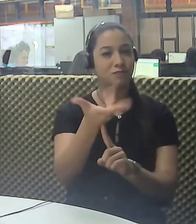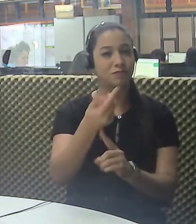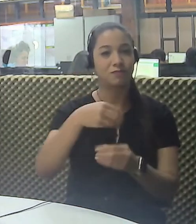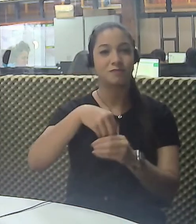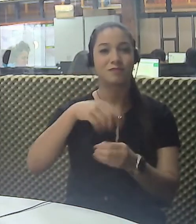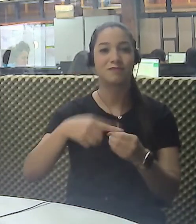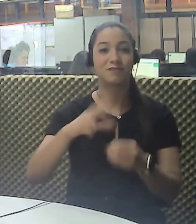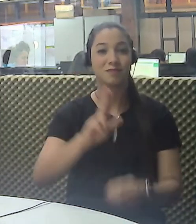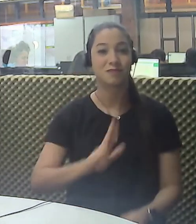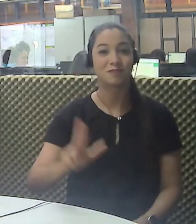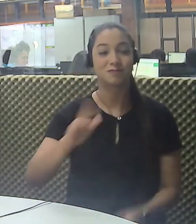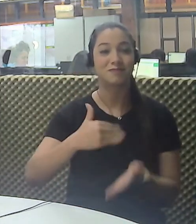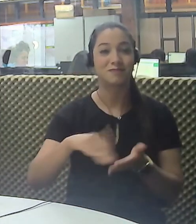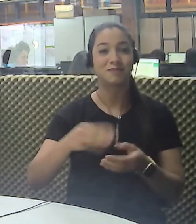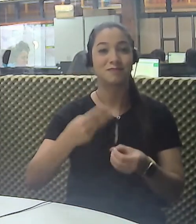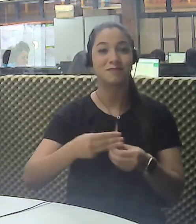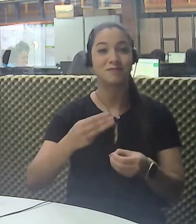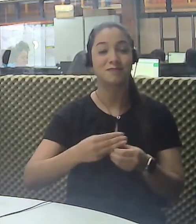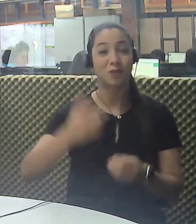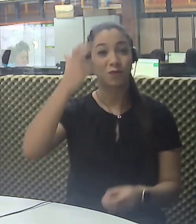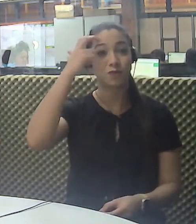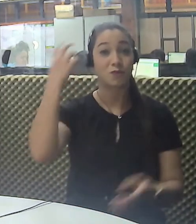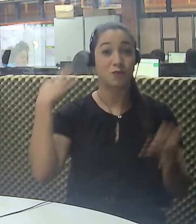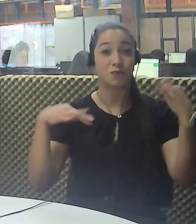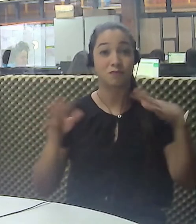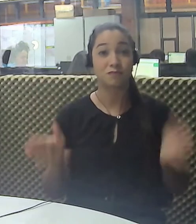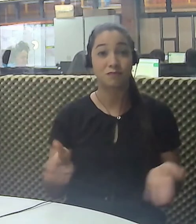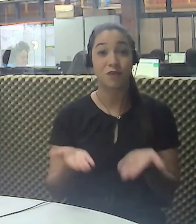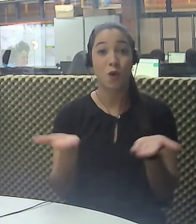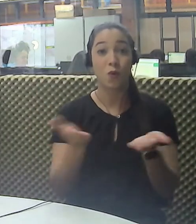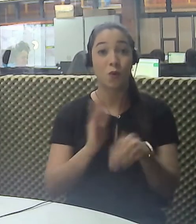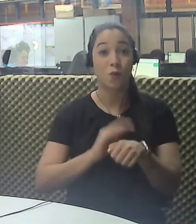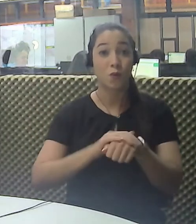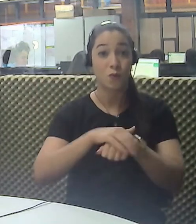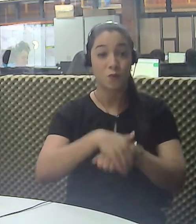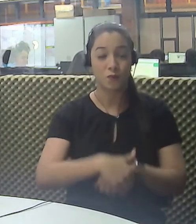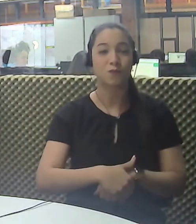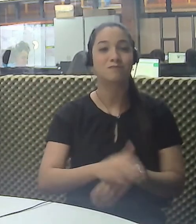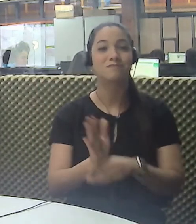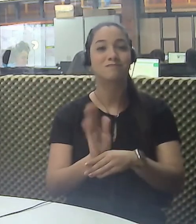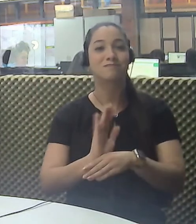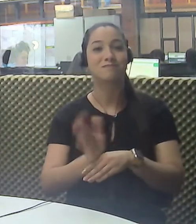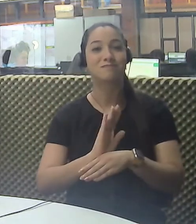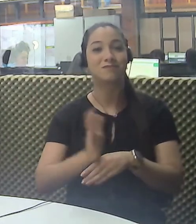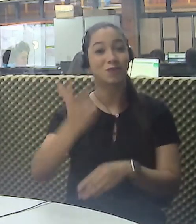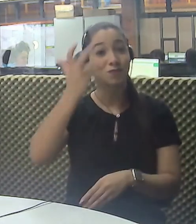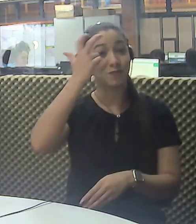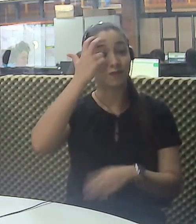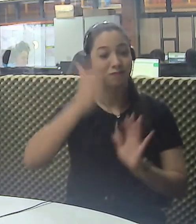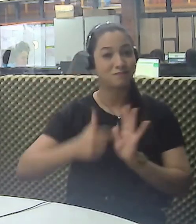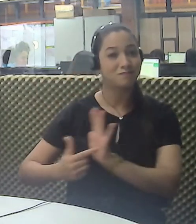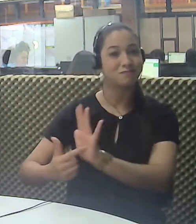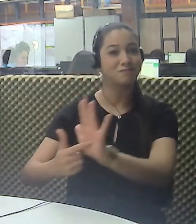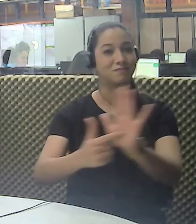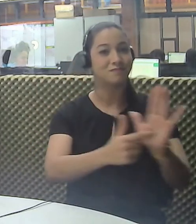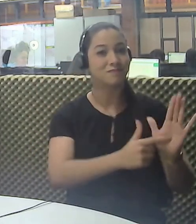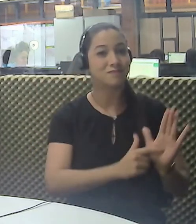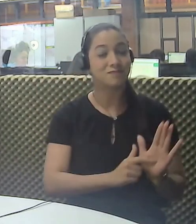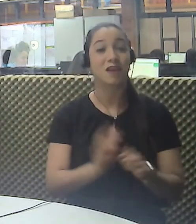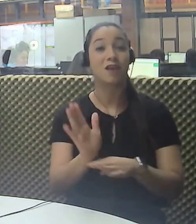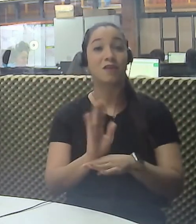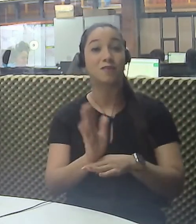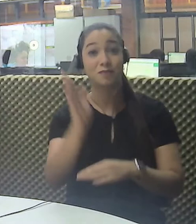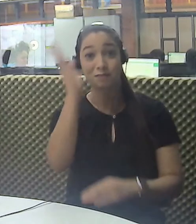Uberlândia, a Secretaria Municipal de Cultura e Turismo promove, na noite de hoje, mais um Cineclube Cultura, exibindo obras da